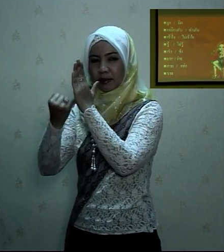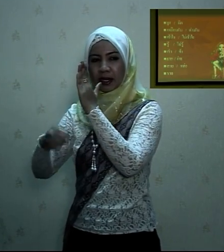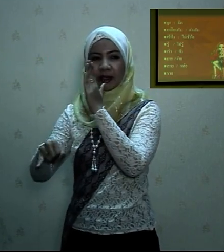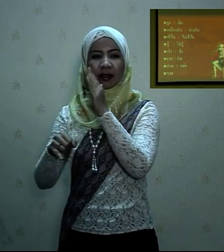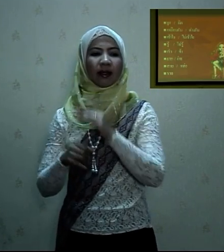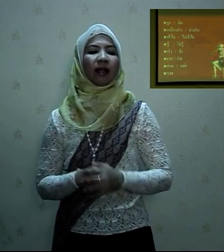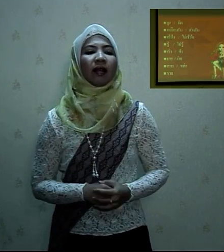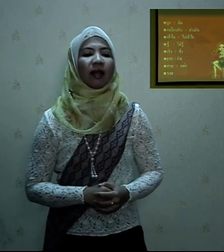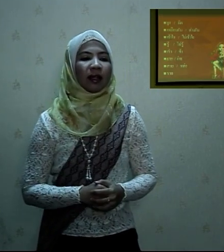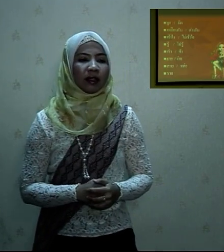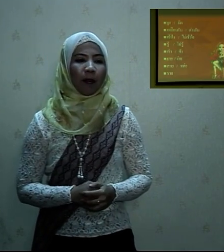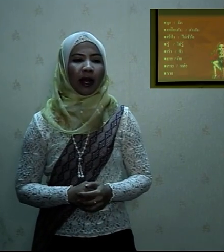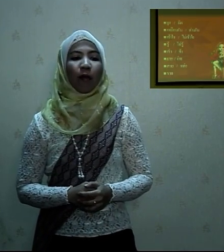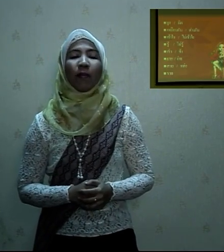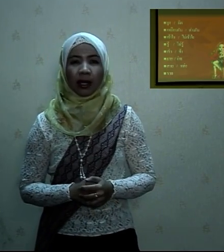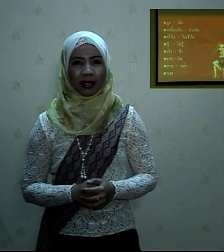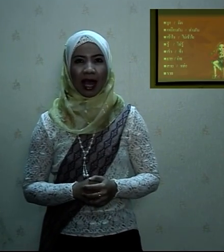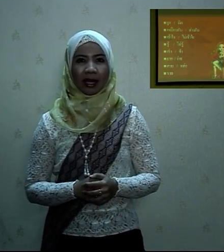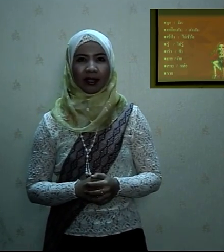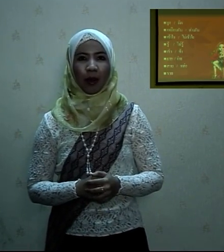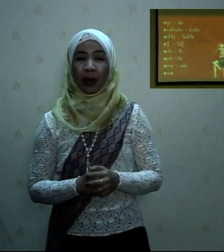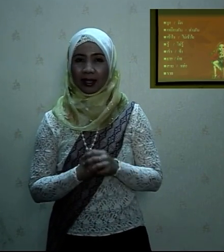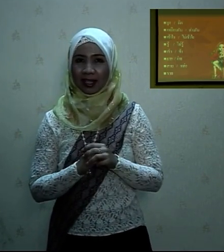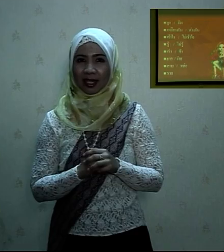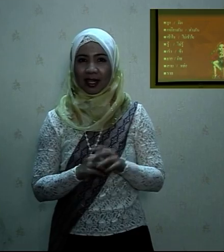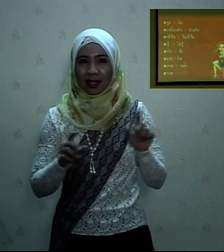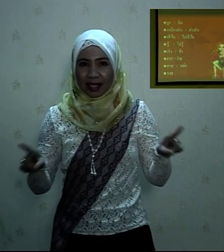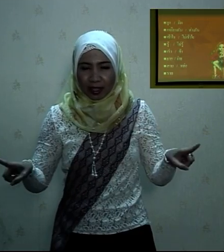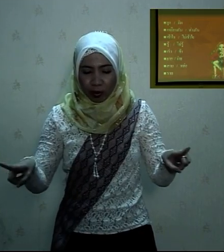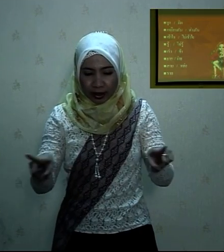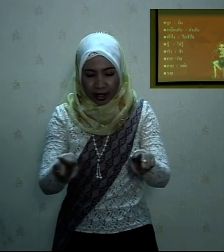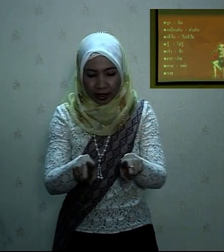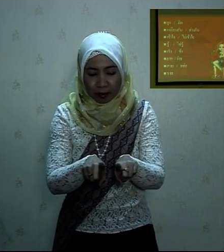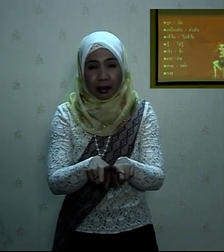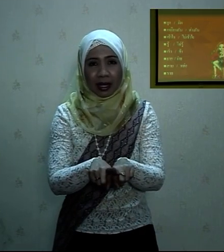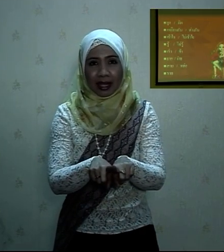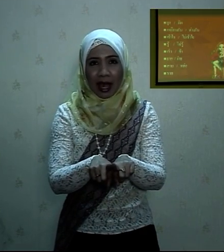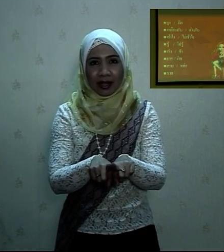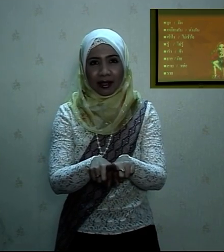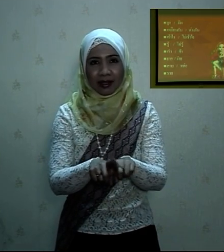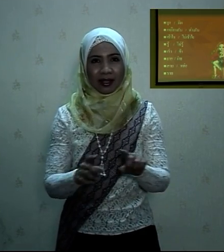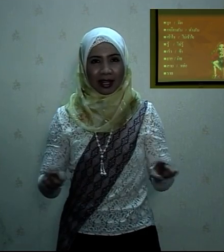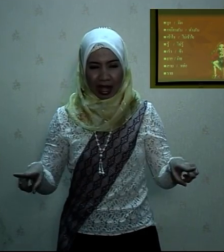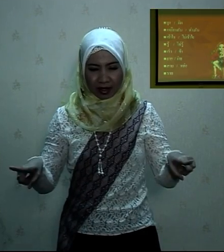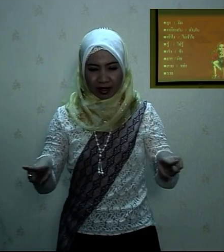ผิดต่อไปคำว่าเหมือนกันก็คือสิ่งสองสิ่งเหมือนกันค่ะเห